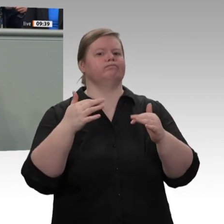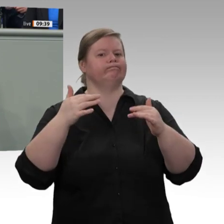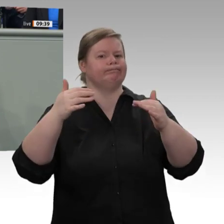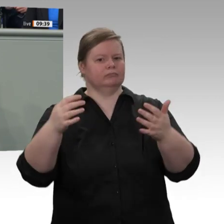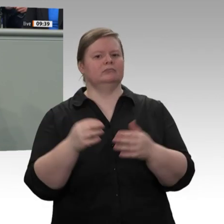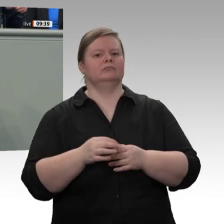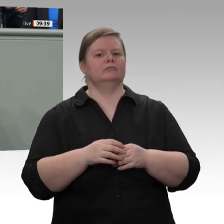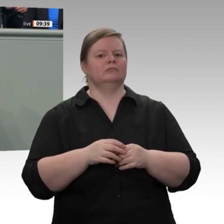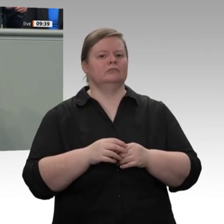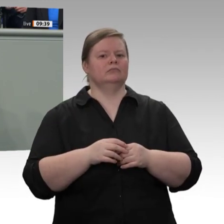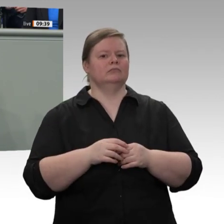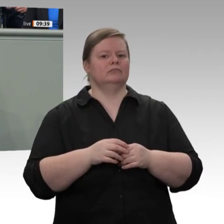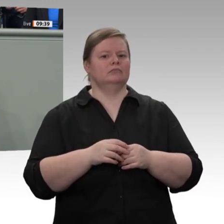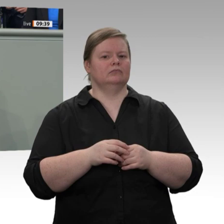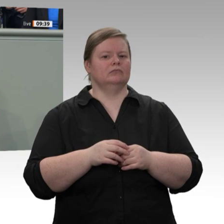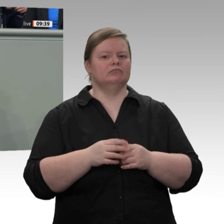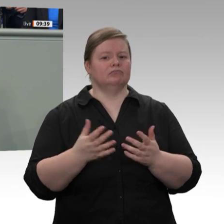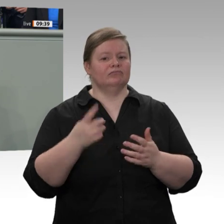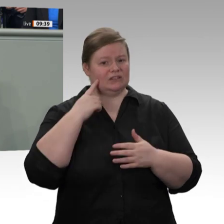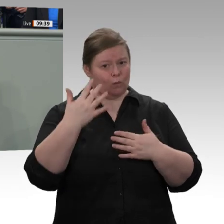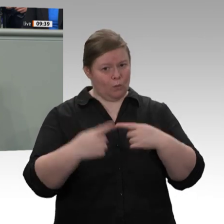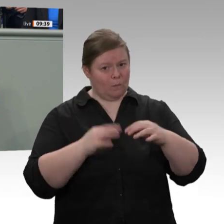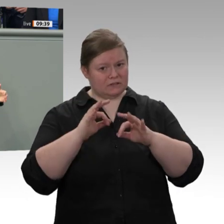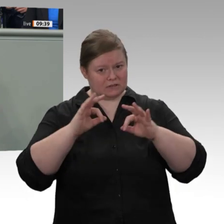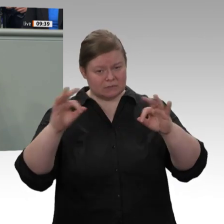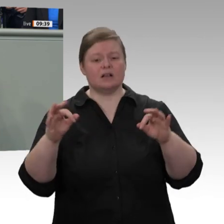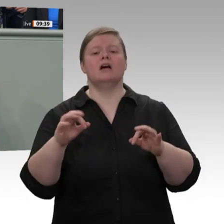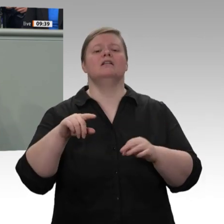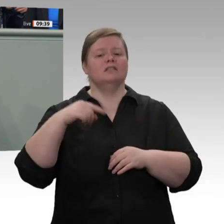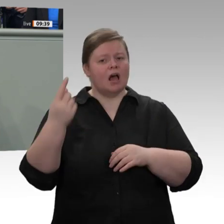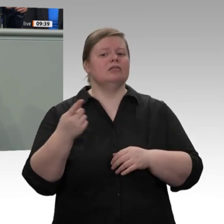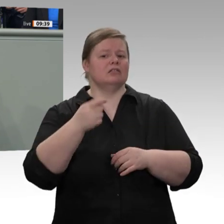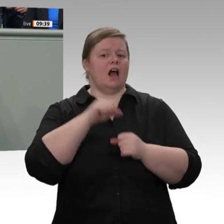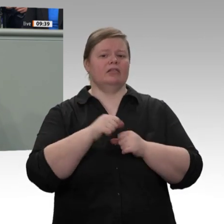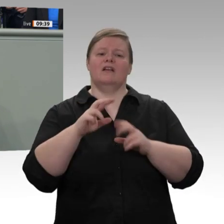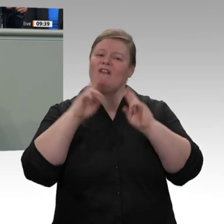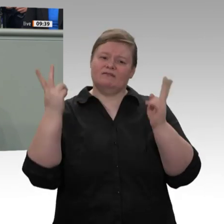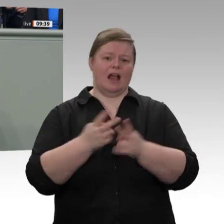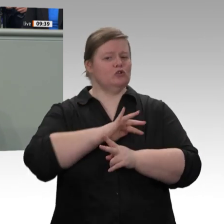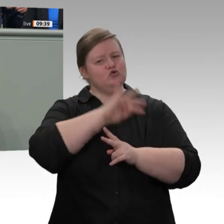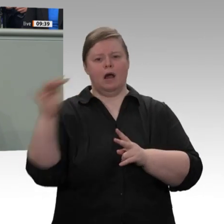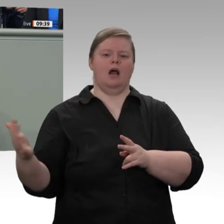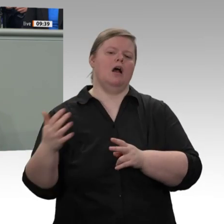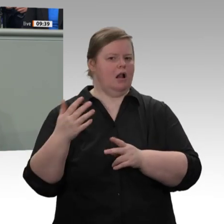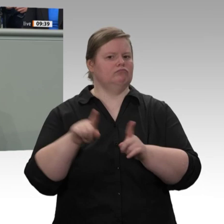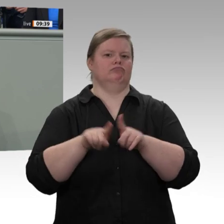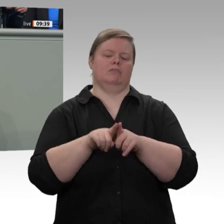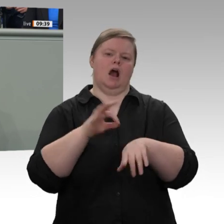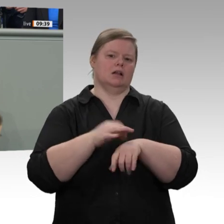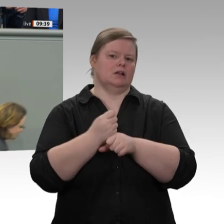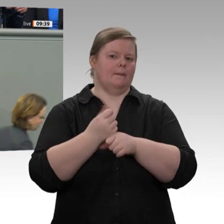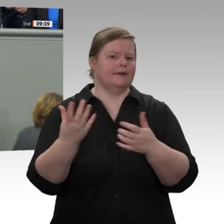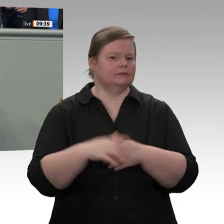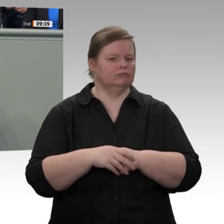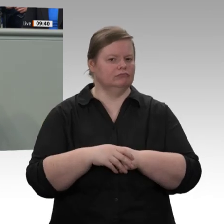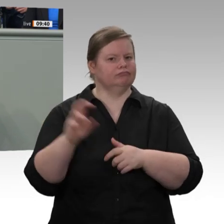sollten sich die politischen Verhältnisse in Deutschland verändern? Und warum sollte ich mir jemals Gedanken darüber machen, Deutschland zu verlassen.